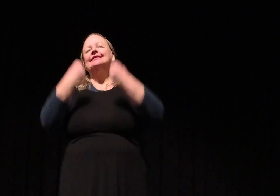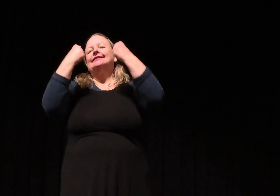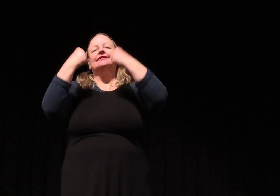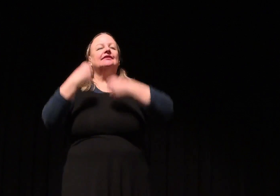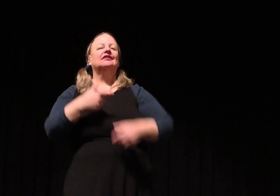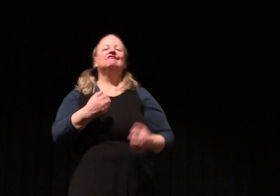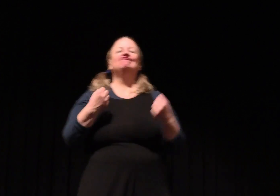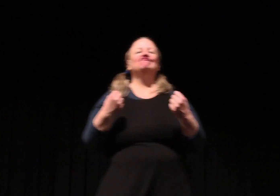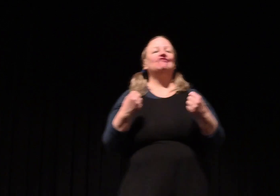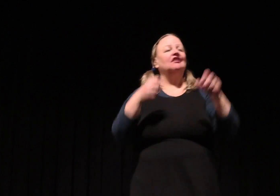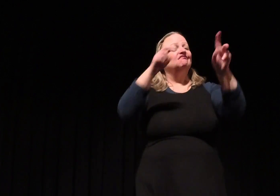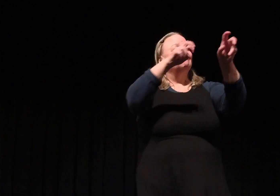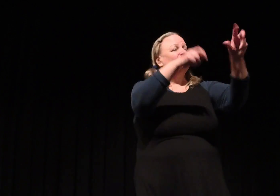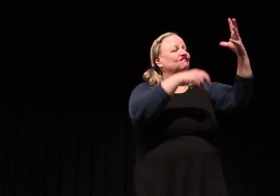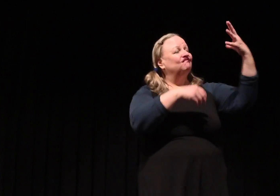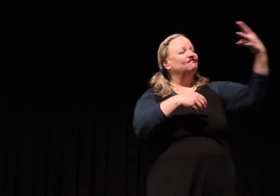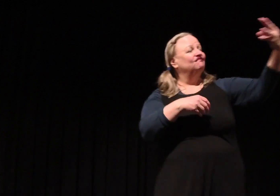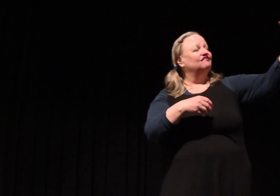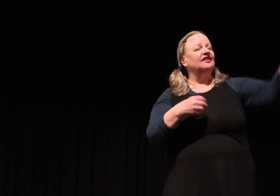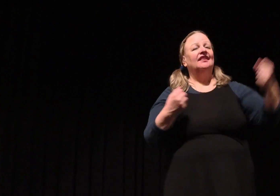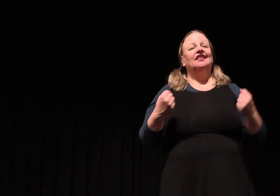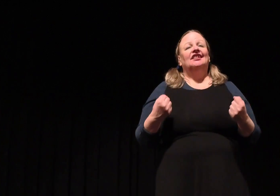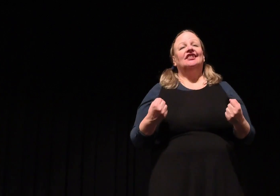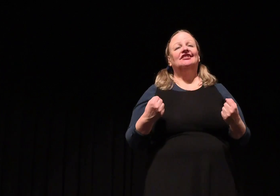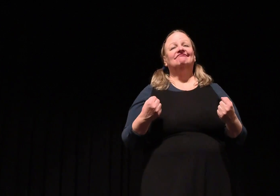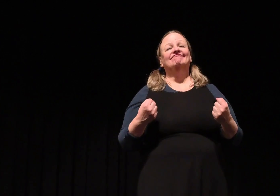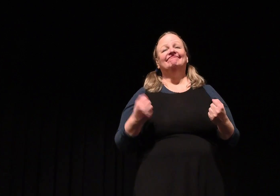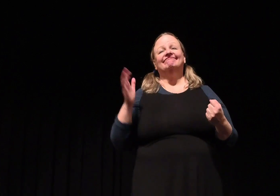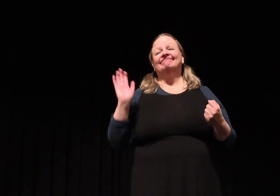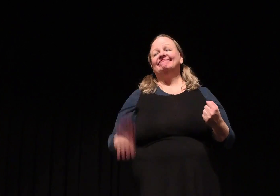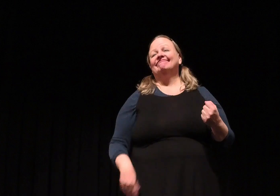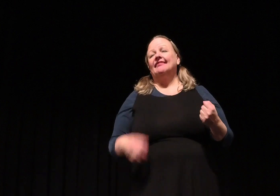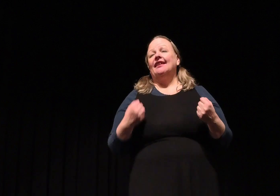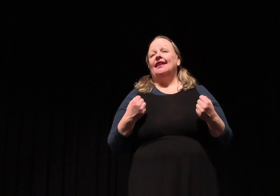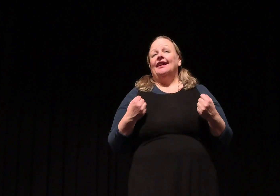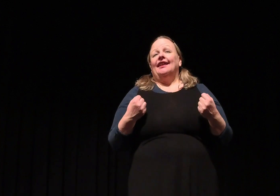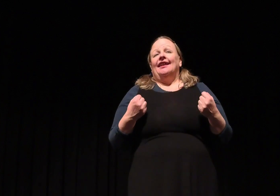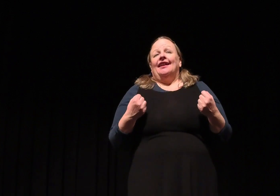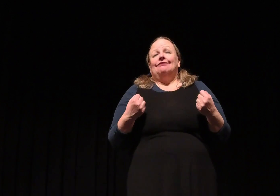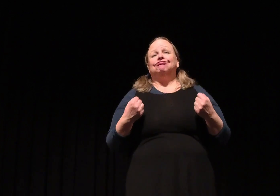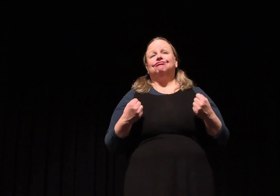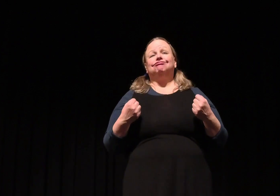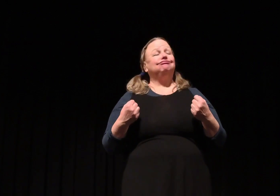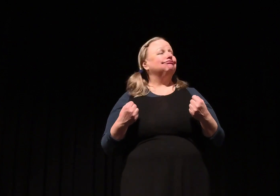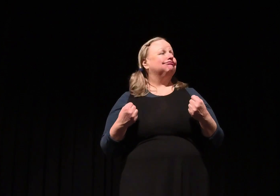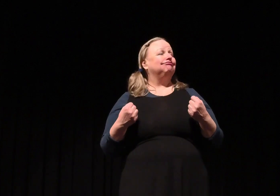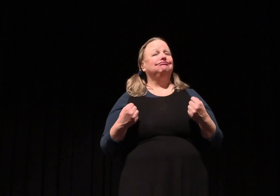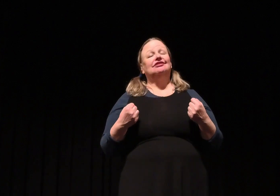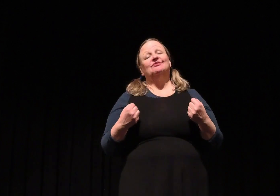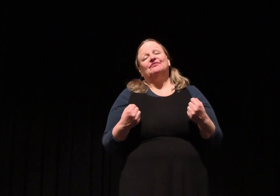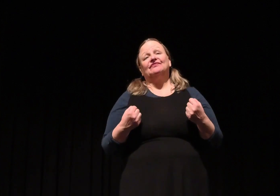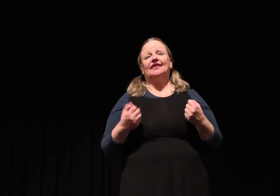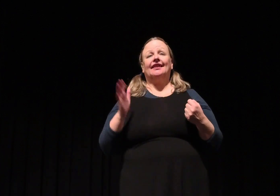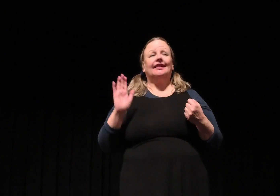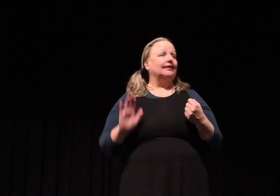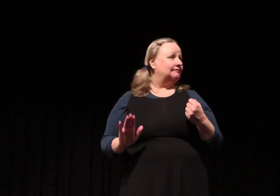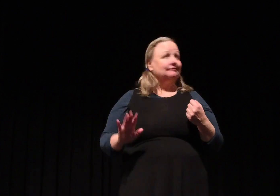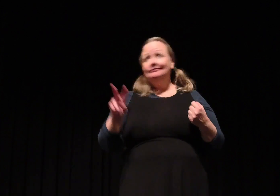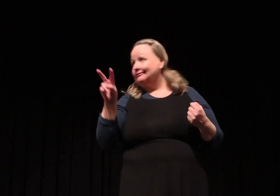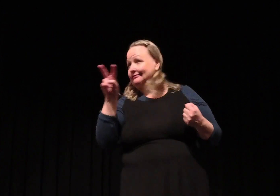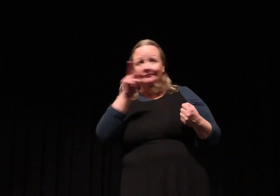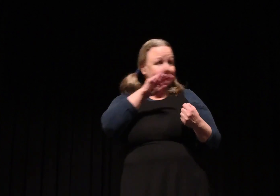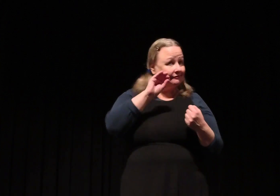ça. Non! Donc, les ratons laveurs traversent la rue